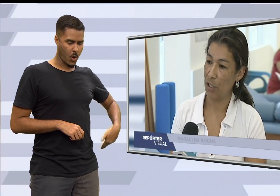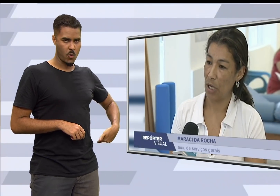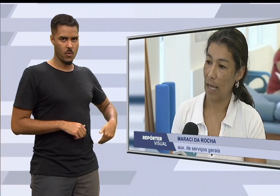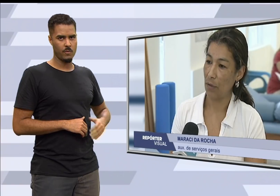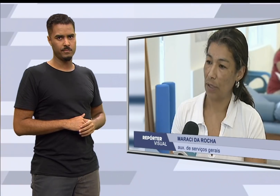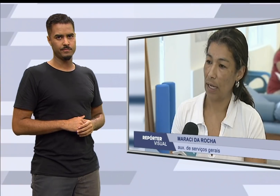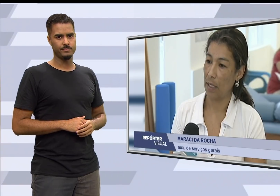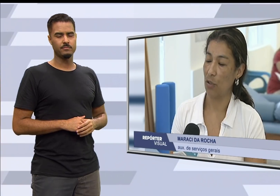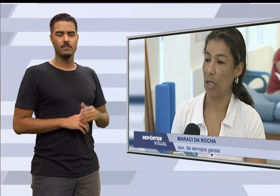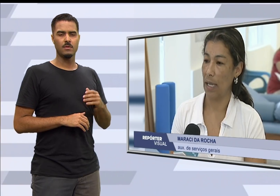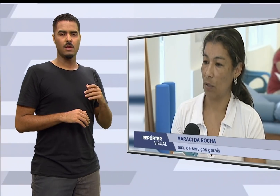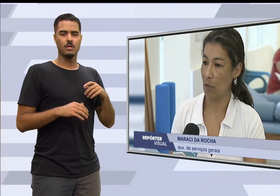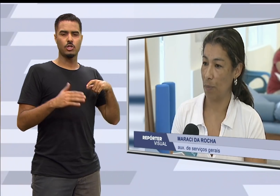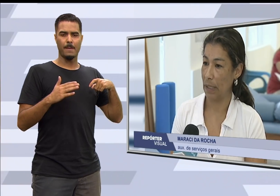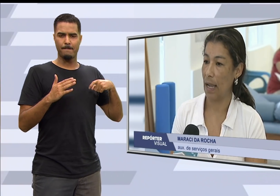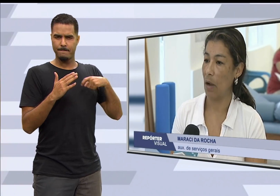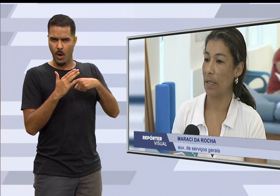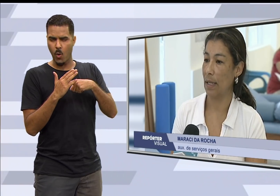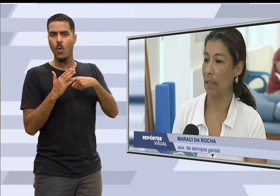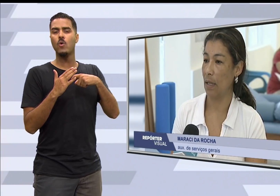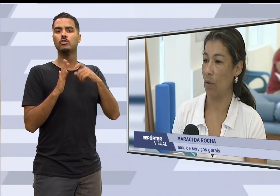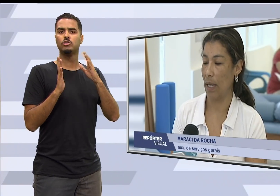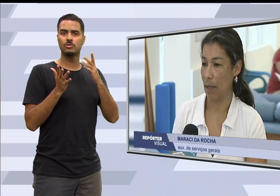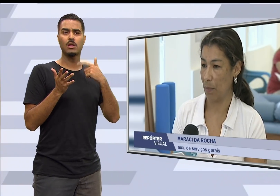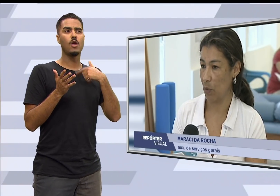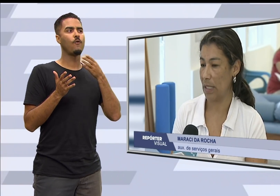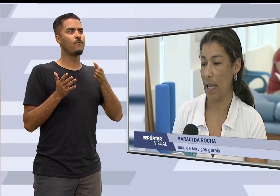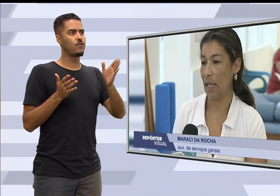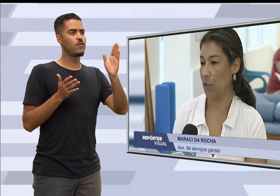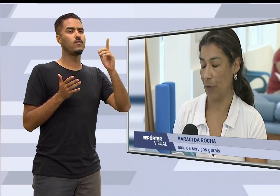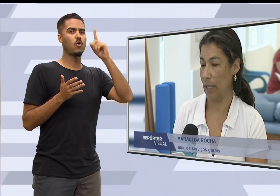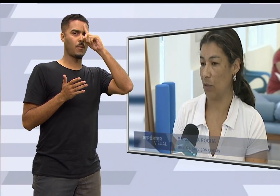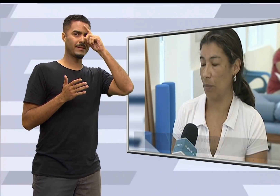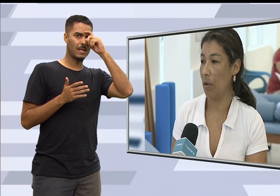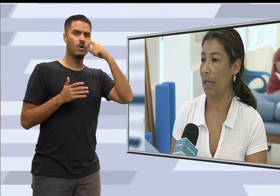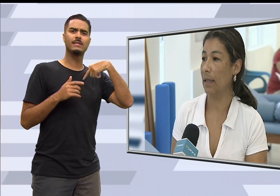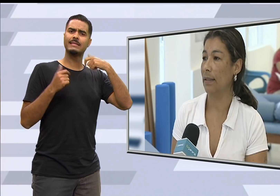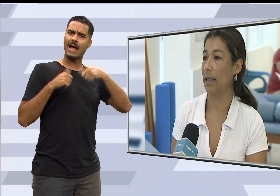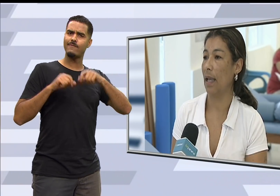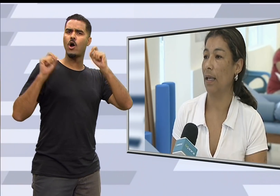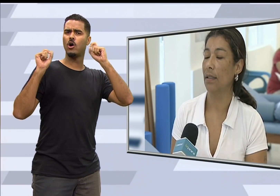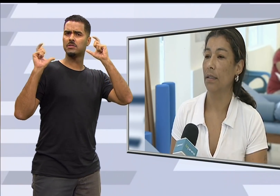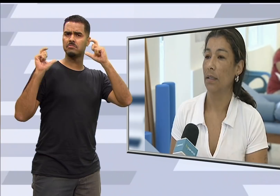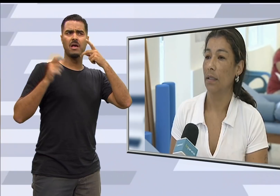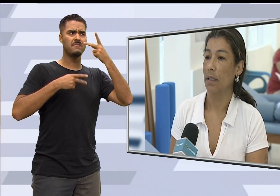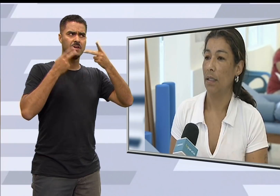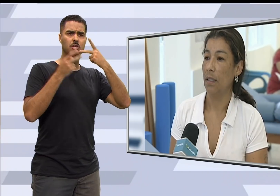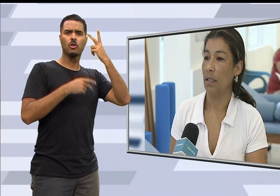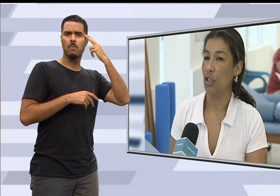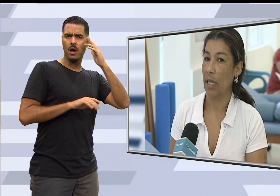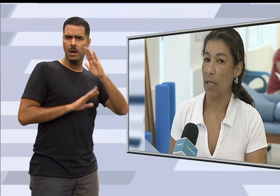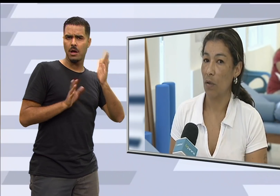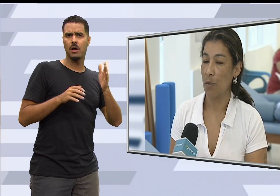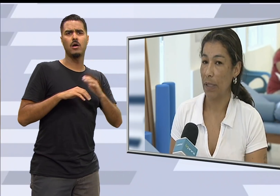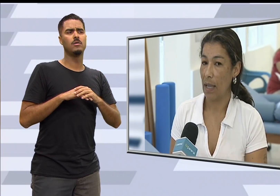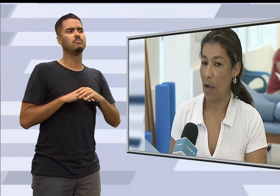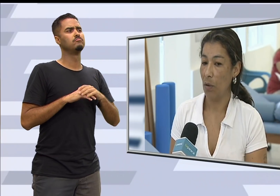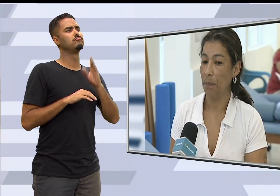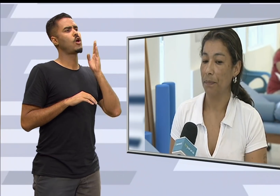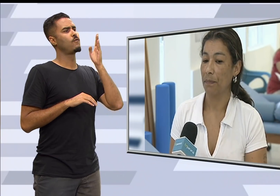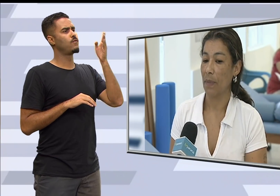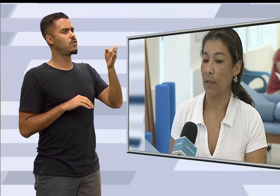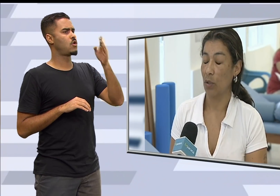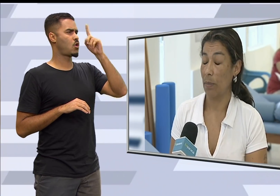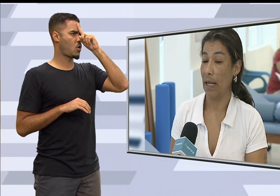de imediato, né? Eu cheguei até o hospital, entendeu? Consciente, falando normalmente, né? E cheguei até o